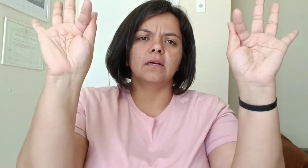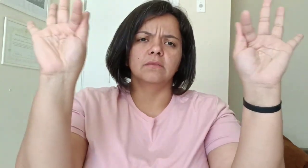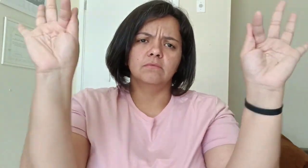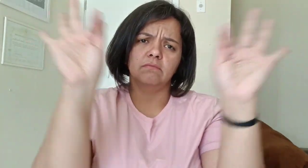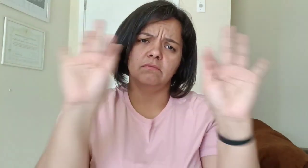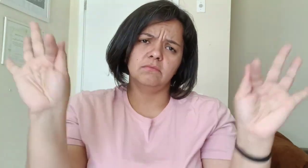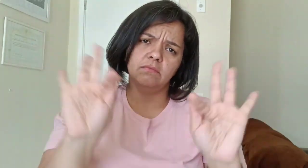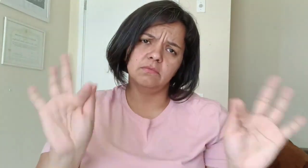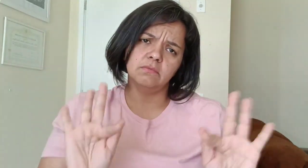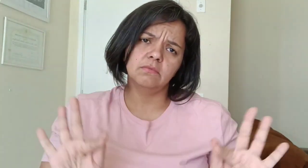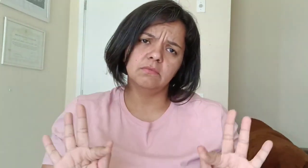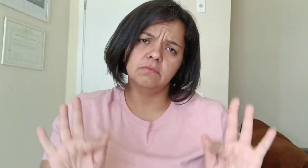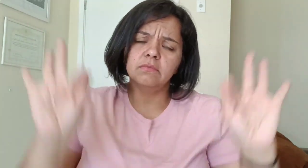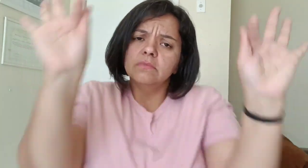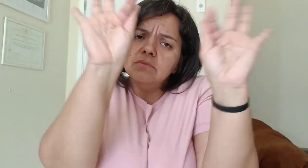ó.